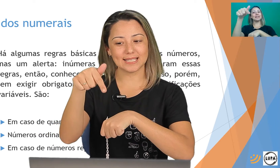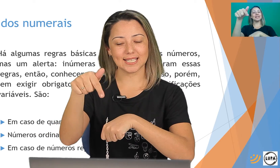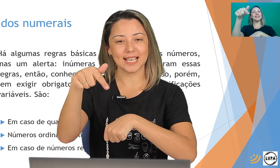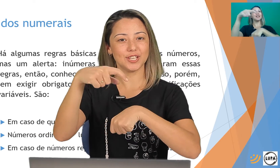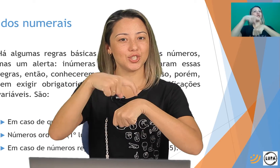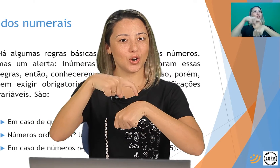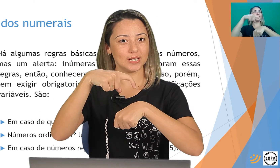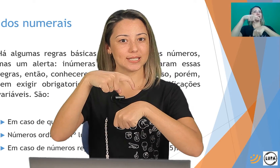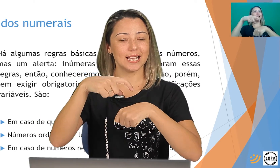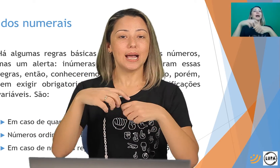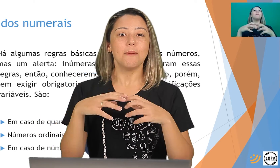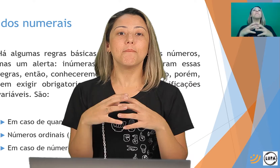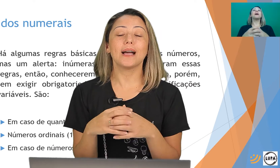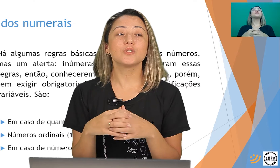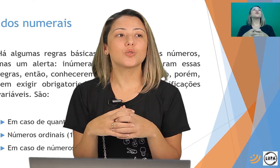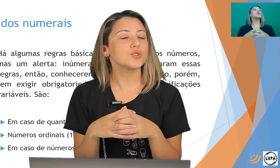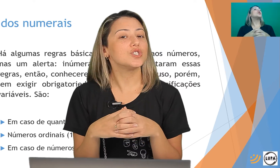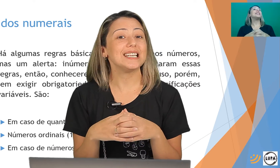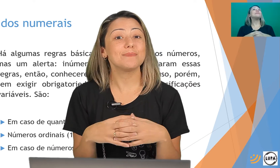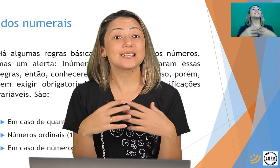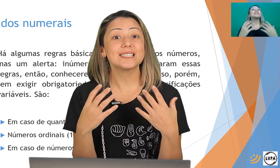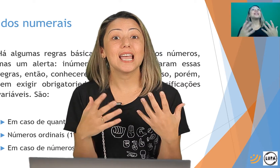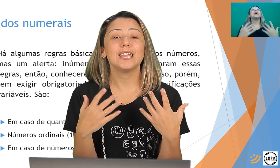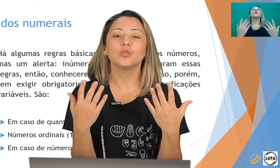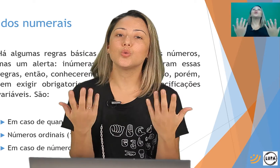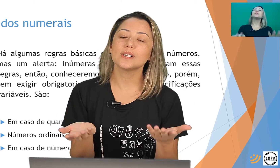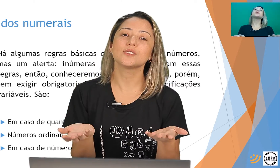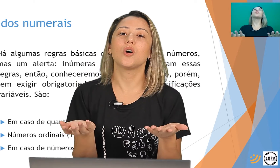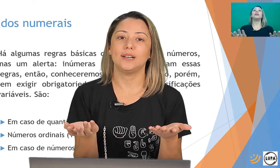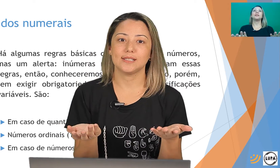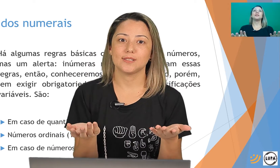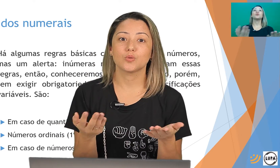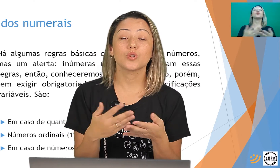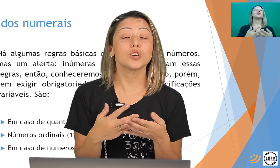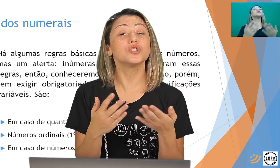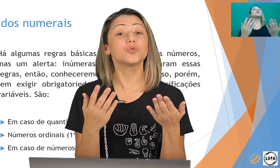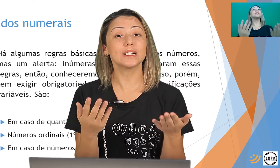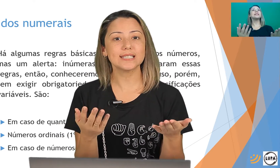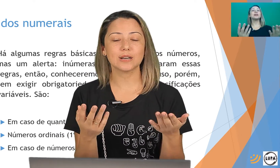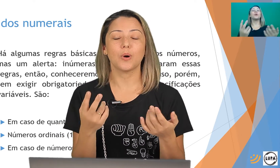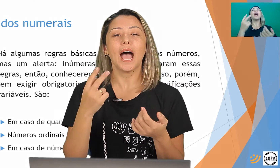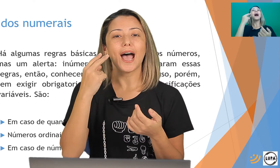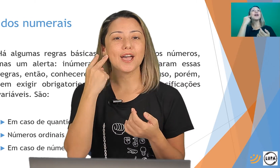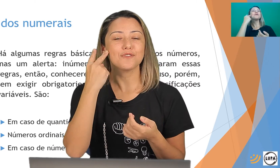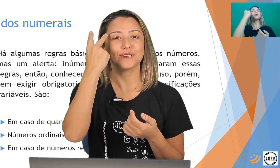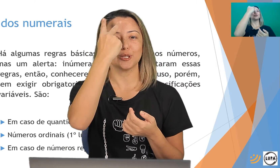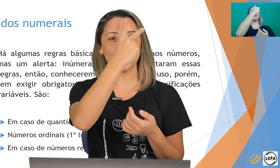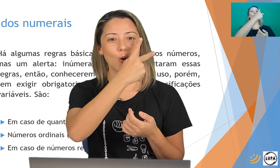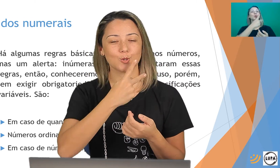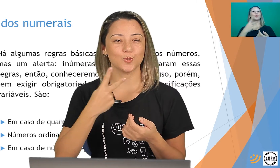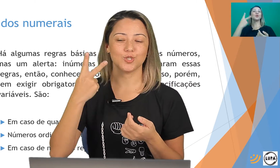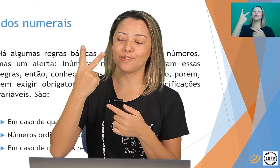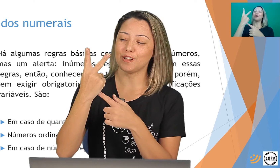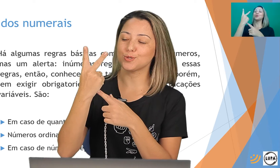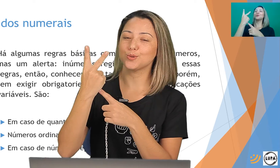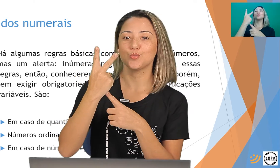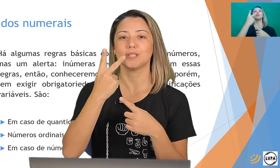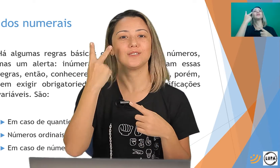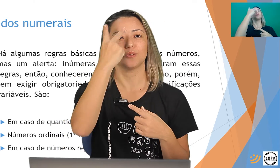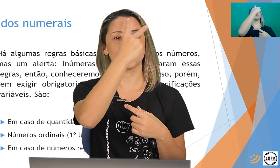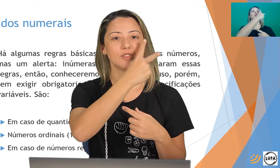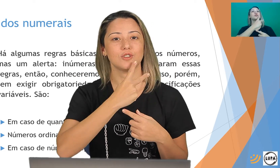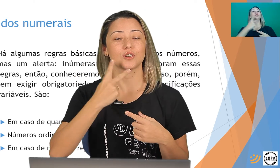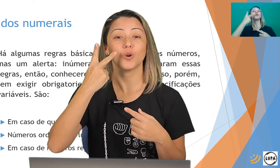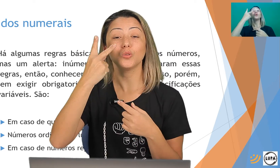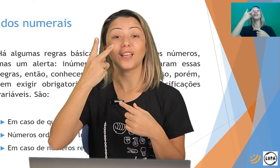que começa às 7 horas. Mas o curso de Libras tem 2 horas. 2 horas de duração. Aí eu vou fazer no rosto. Já faço